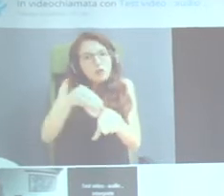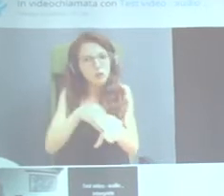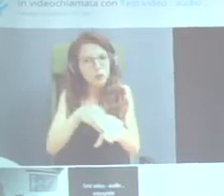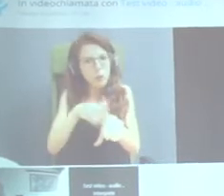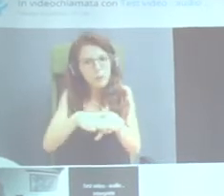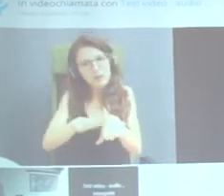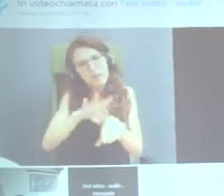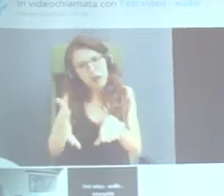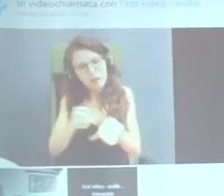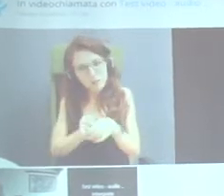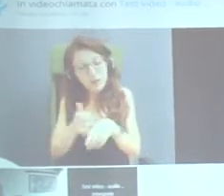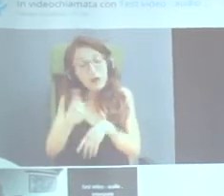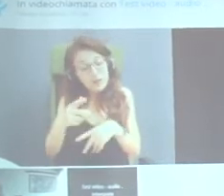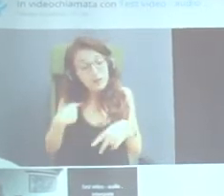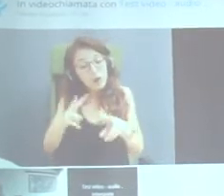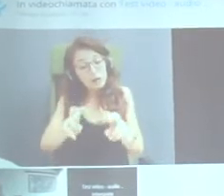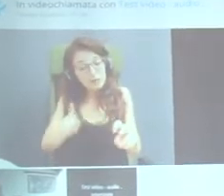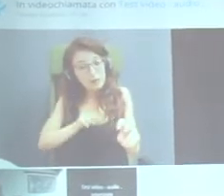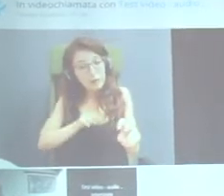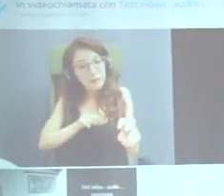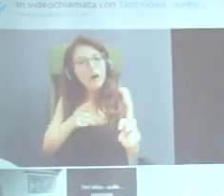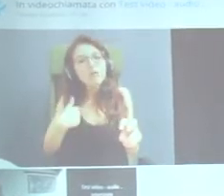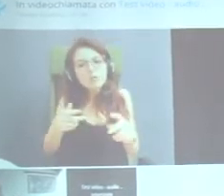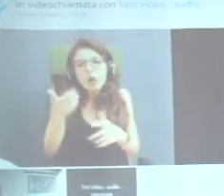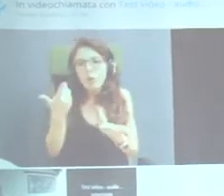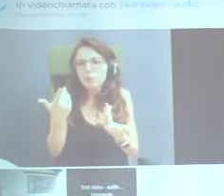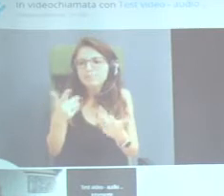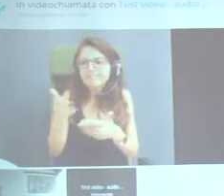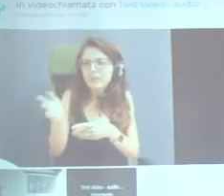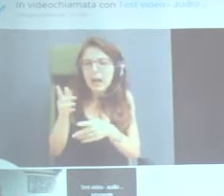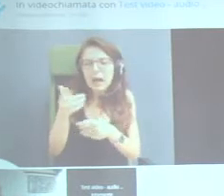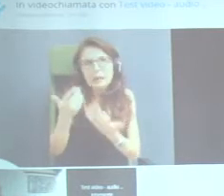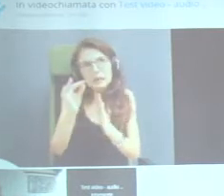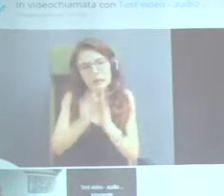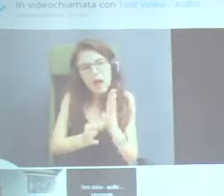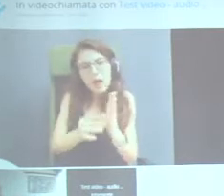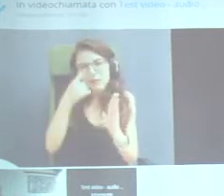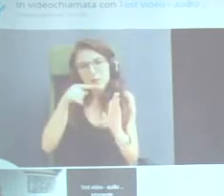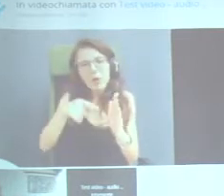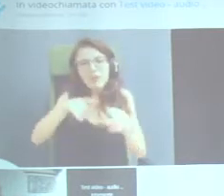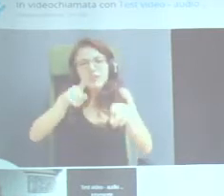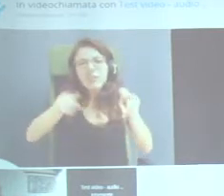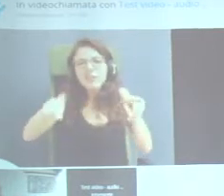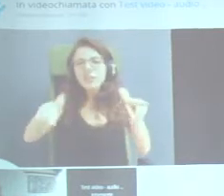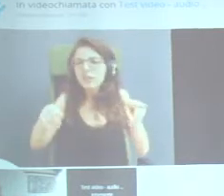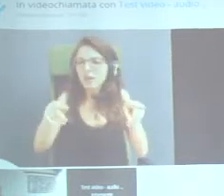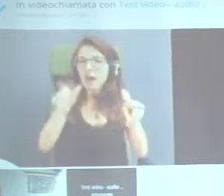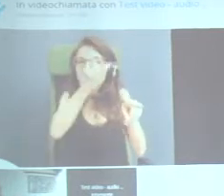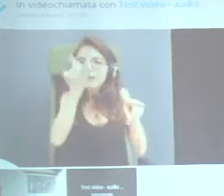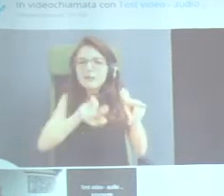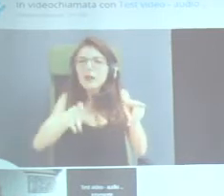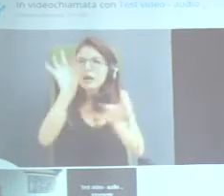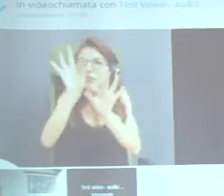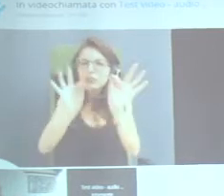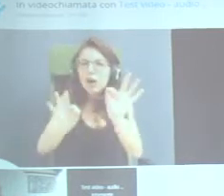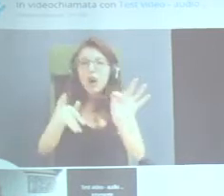anche dei sondaggi a livello nazionale, ci sono degli studenti, in questo caso studenti sordi, che molto